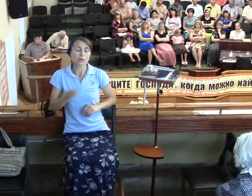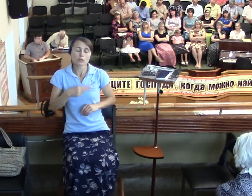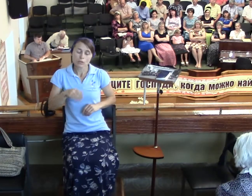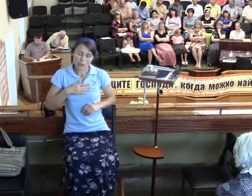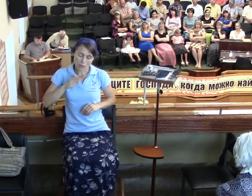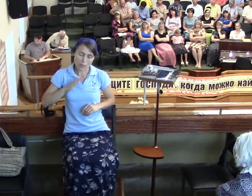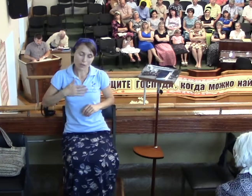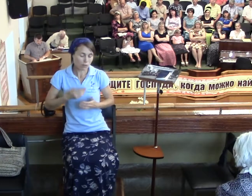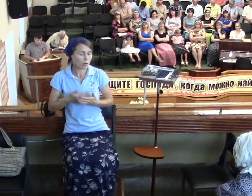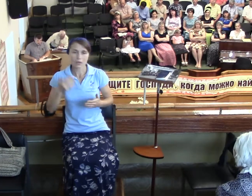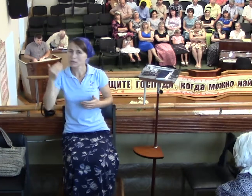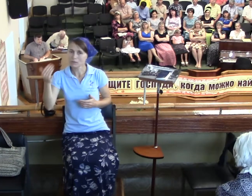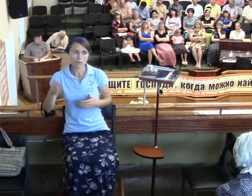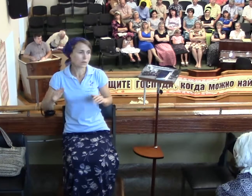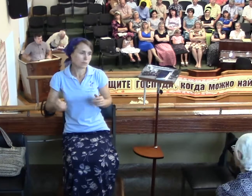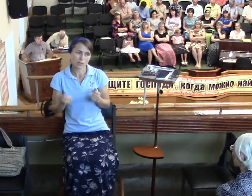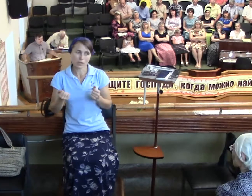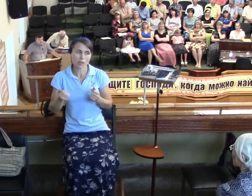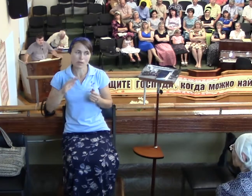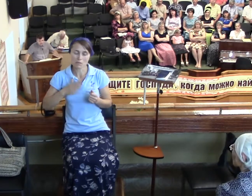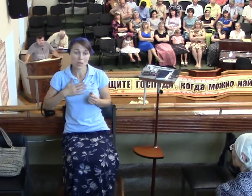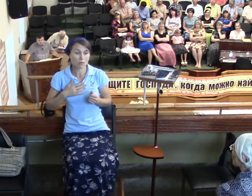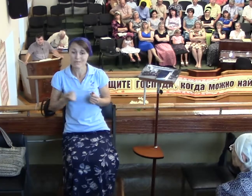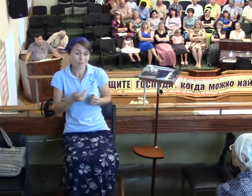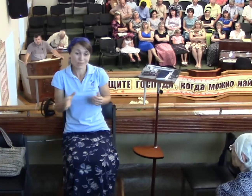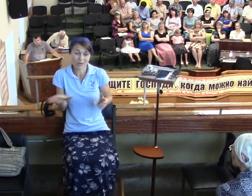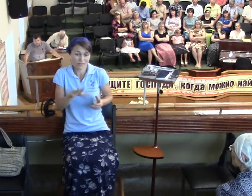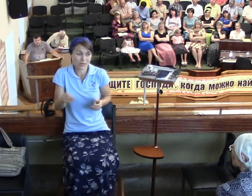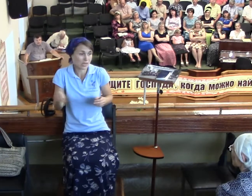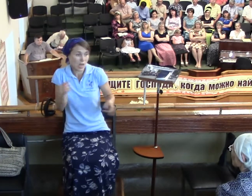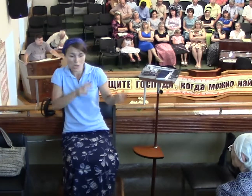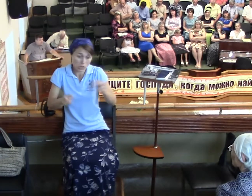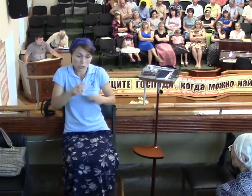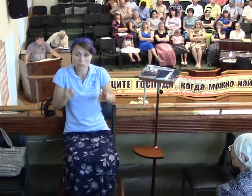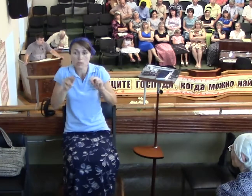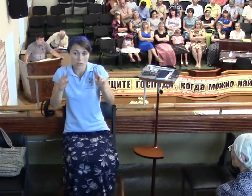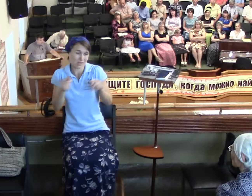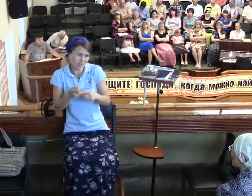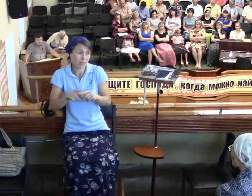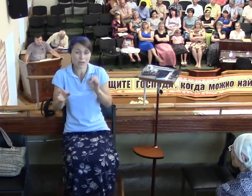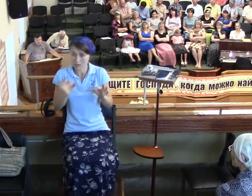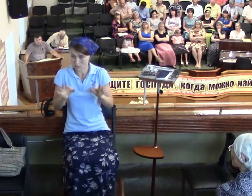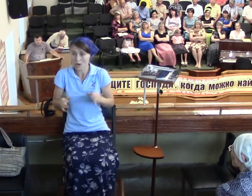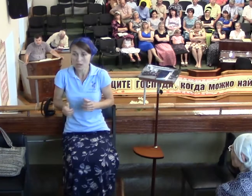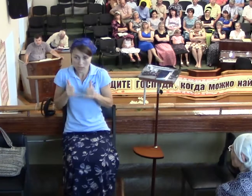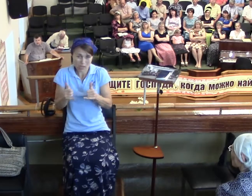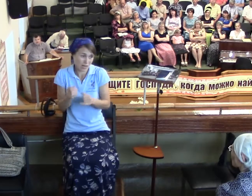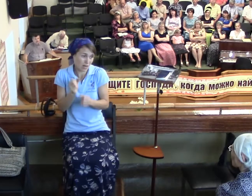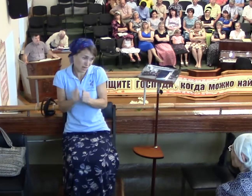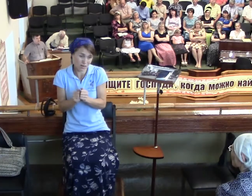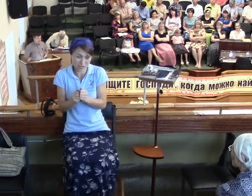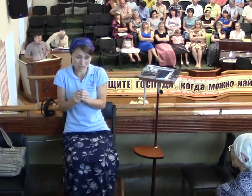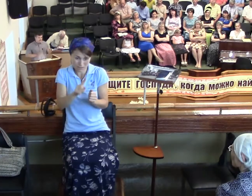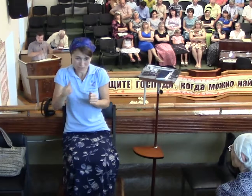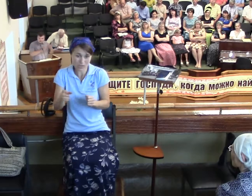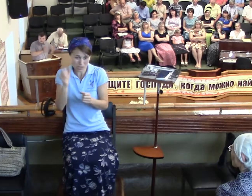спасение мое». Вы знаете, мы все ищем счастье. Мы ищем счастье, это нормально для каждого человека, искать его для себя,